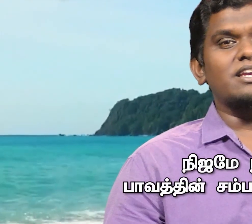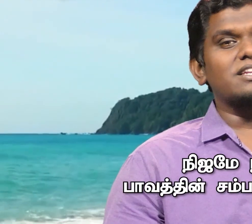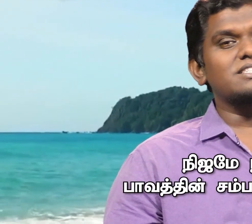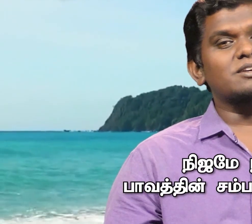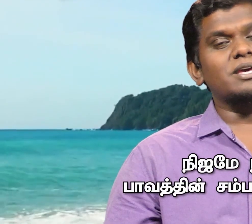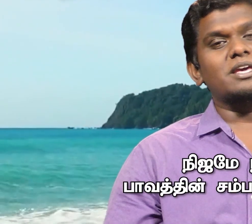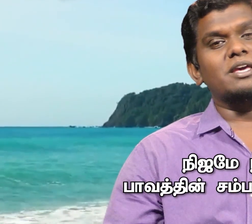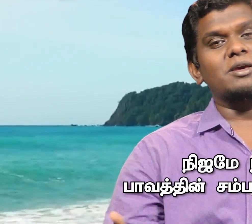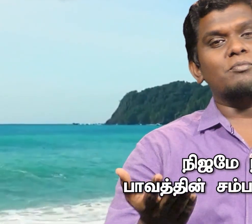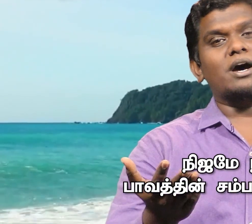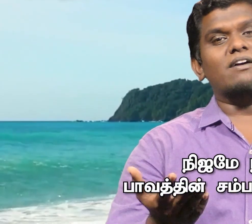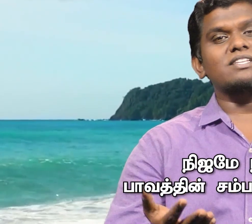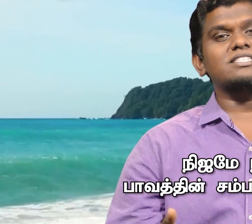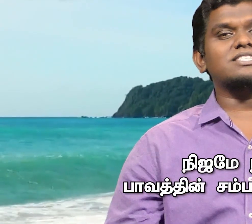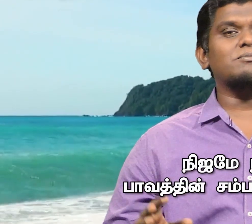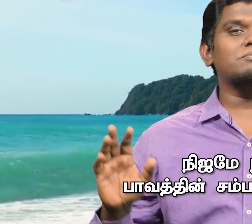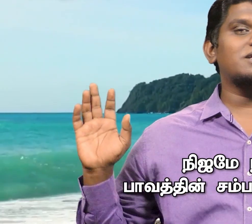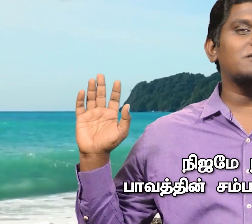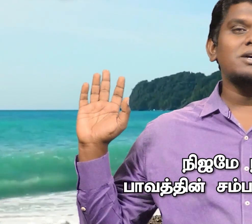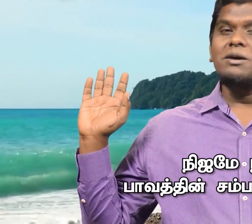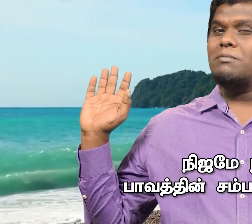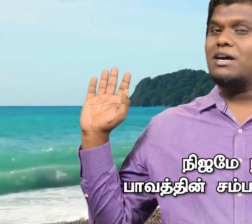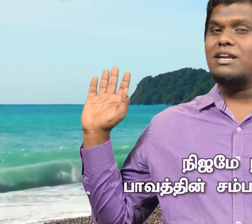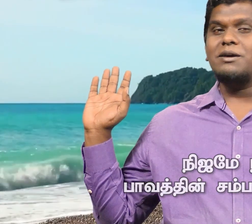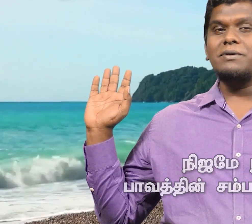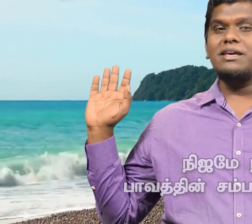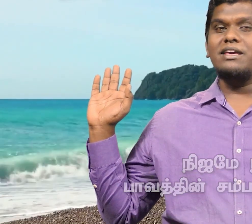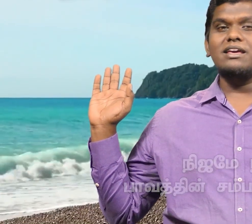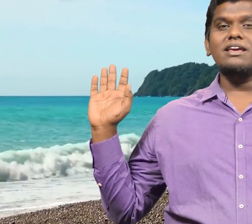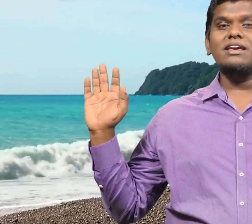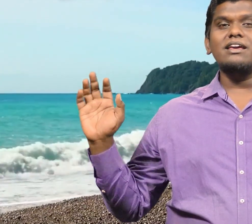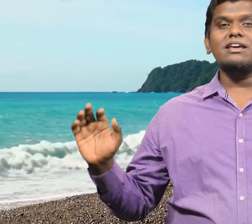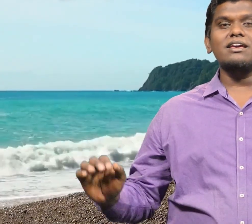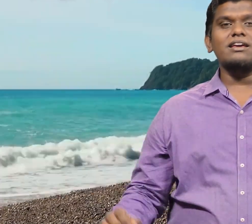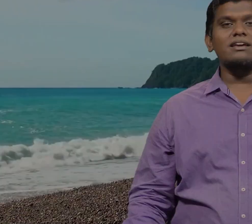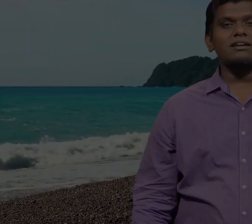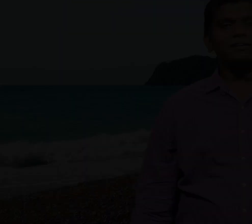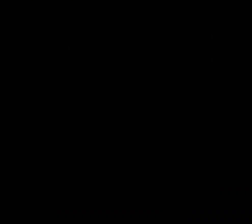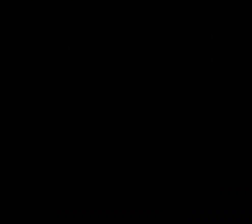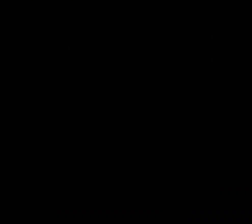நிஜமே நிஜமே பாவத்தின் சம்பளம் மரணமே